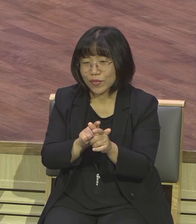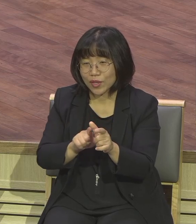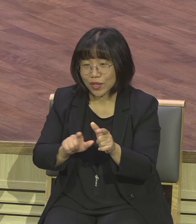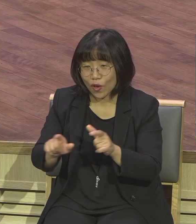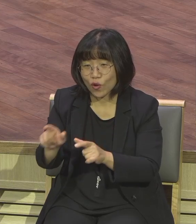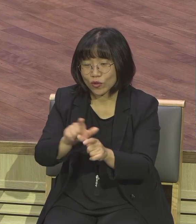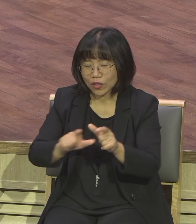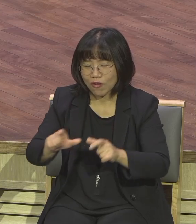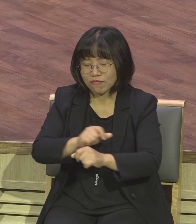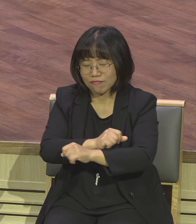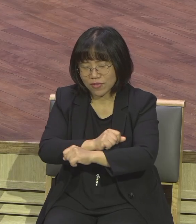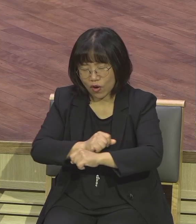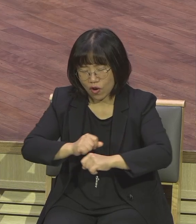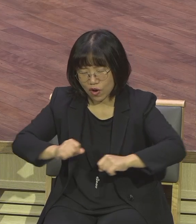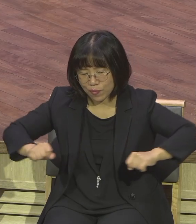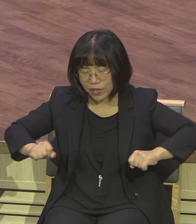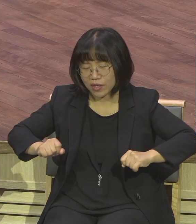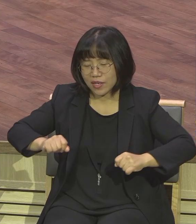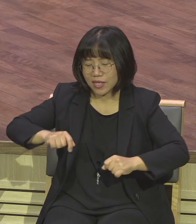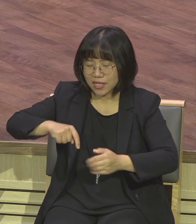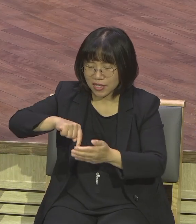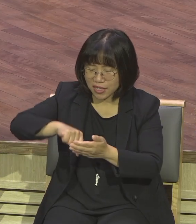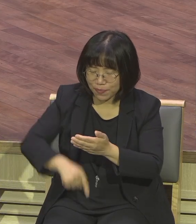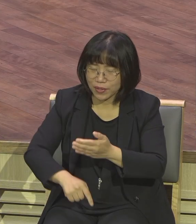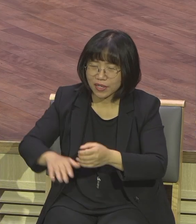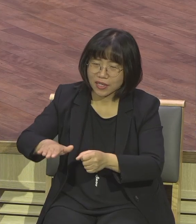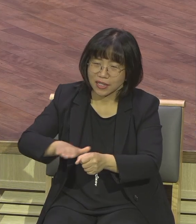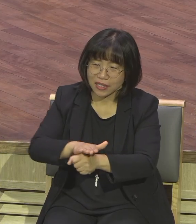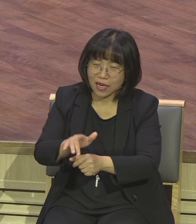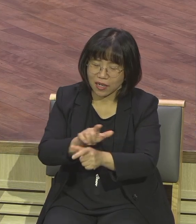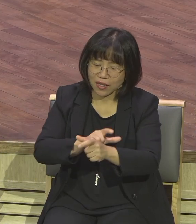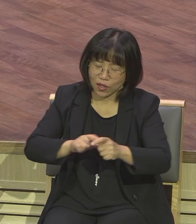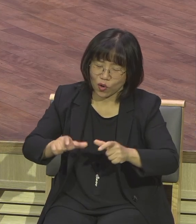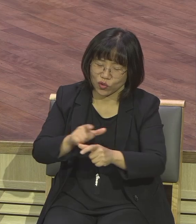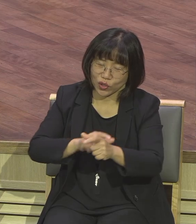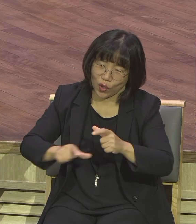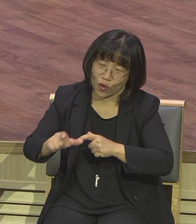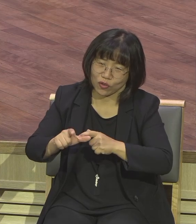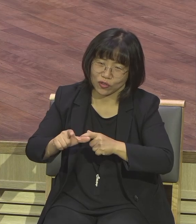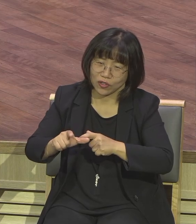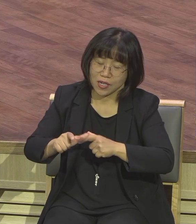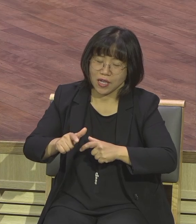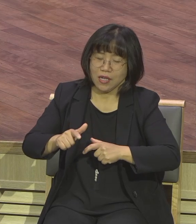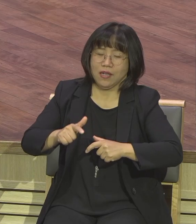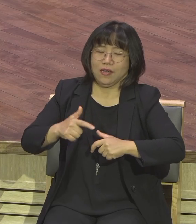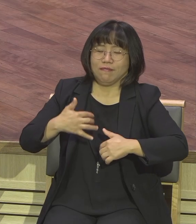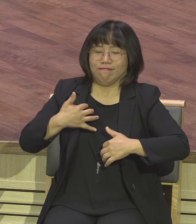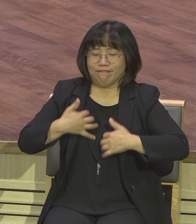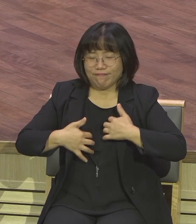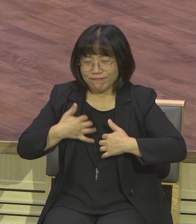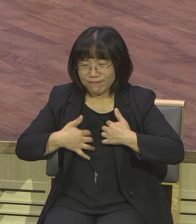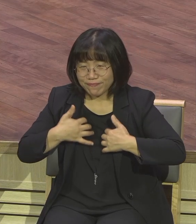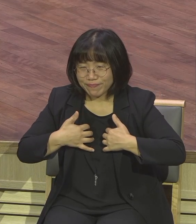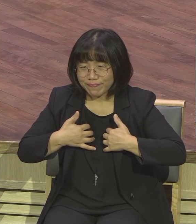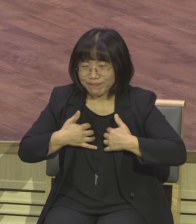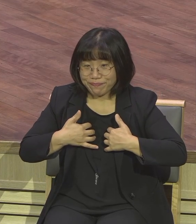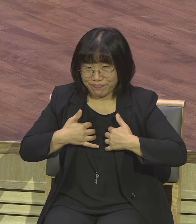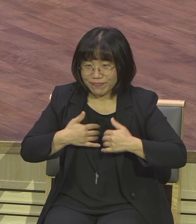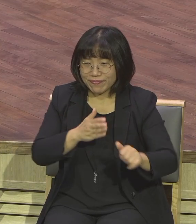그 넓이와 길이를 알아. 아멘. 그 믿음은 믿을 예수 믿음을 딱 생겨가는 저 새롭게